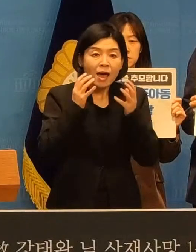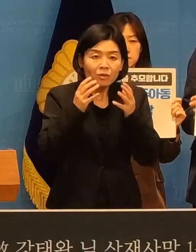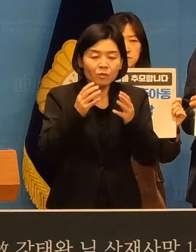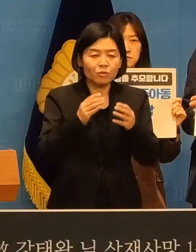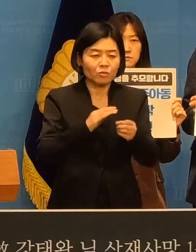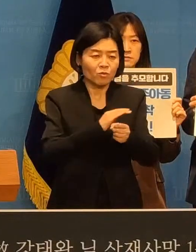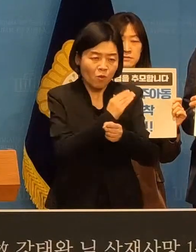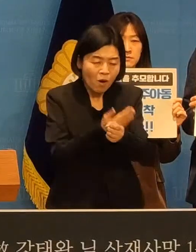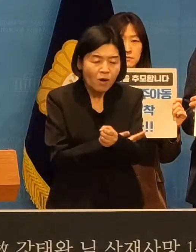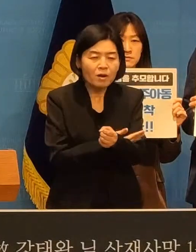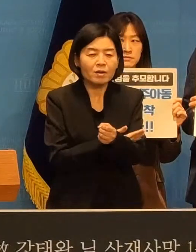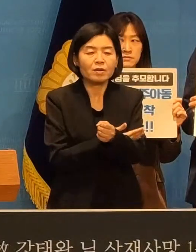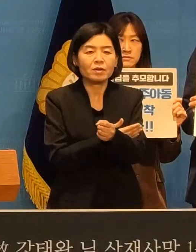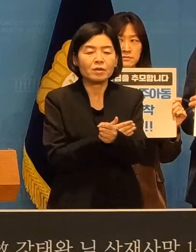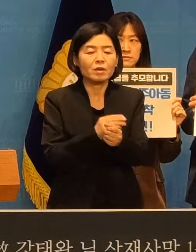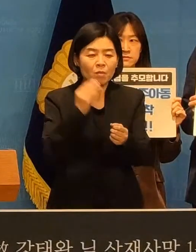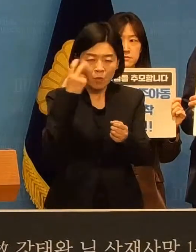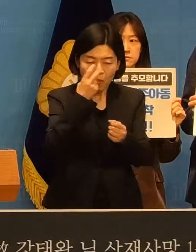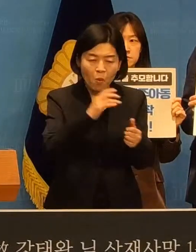당부해 주셨습니다.